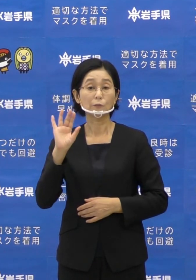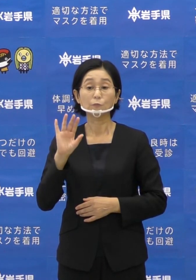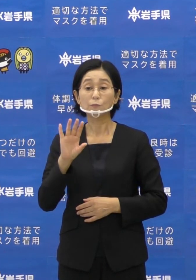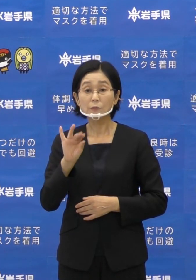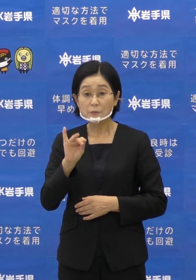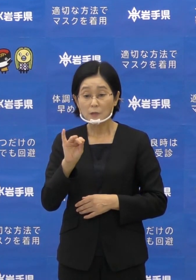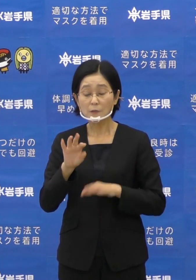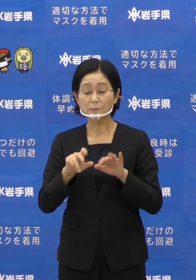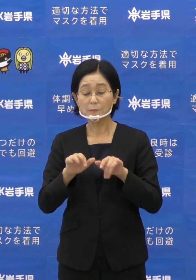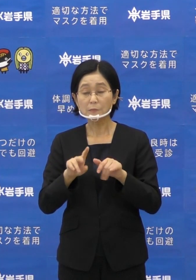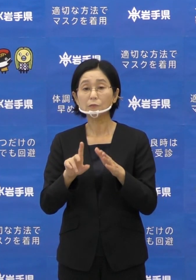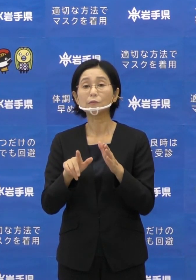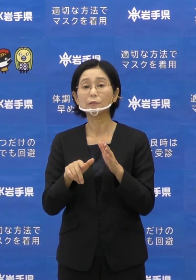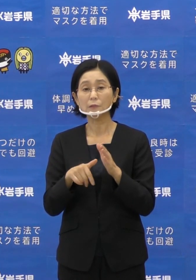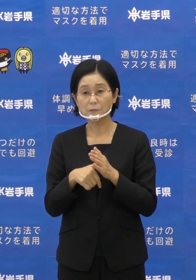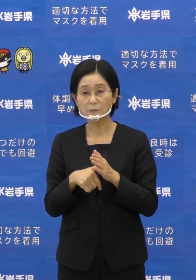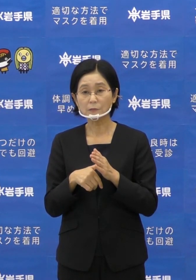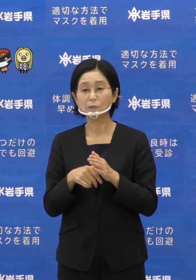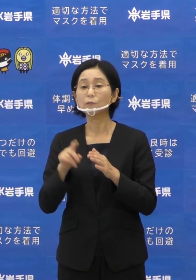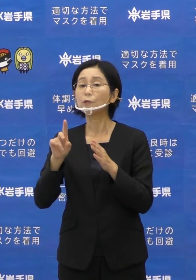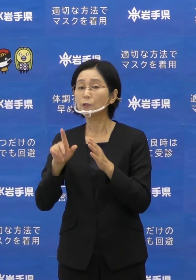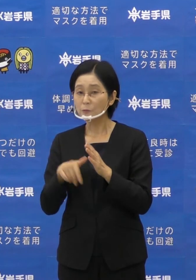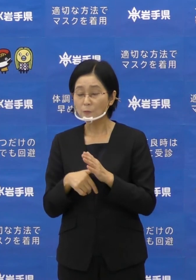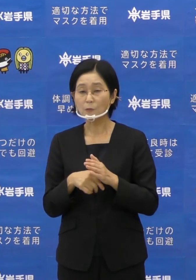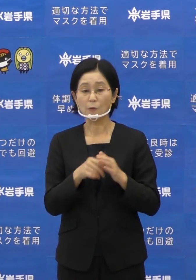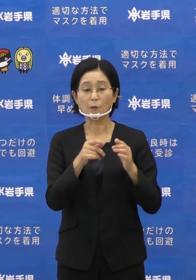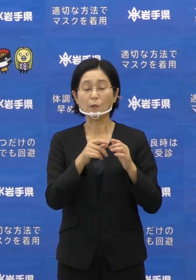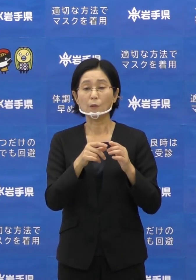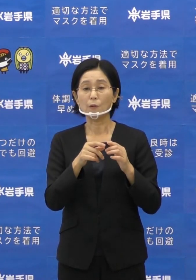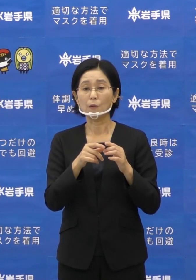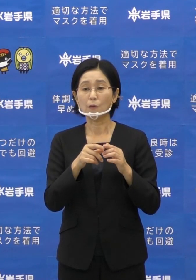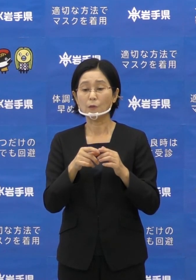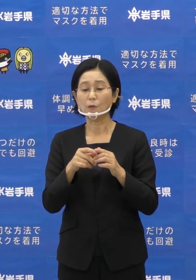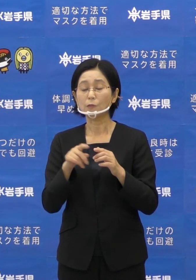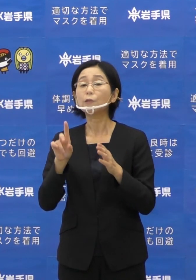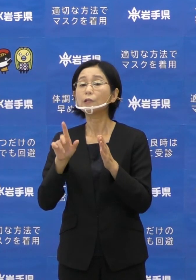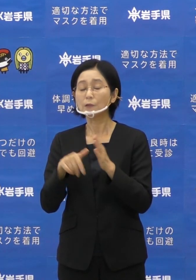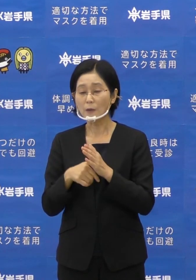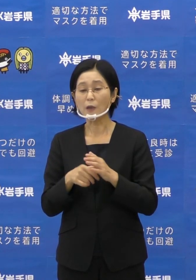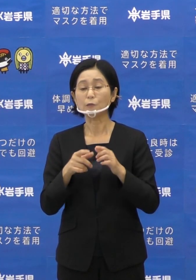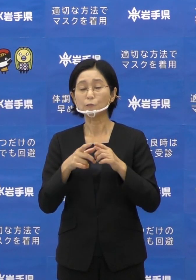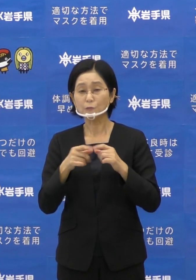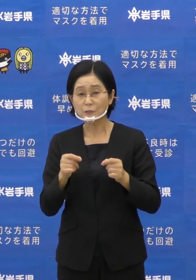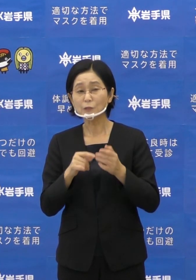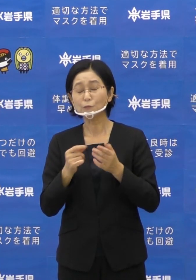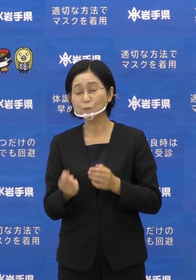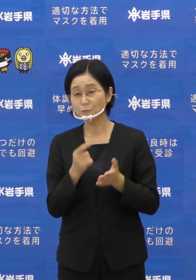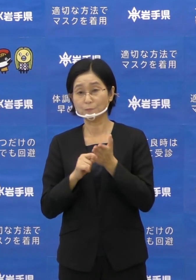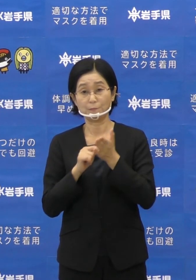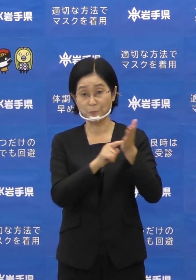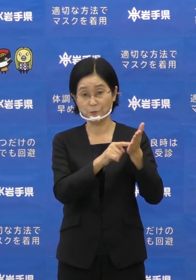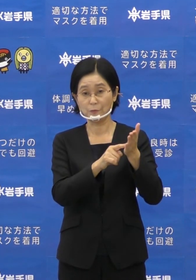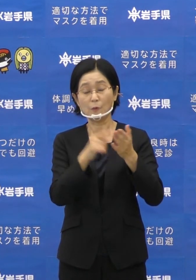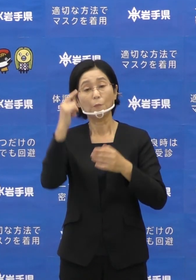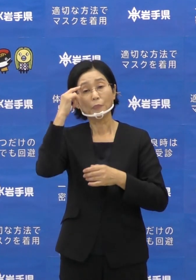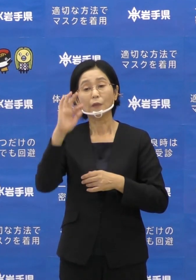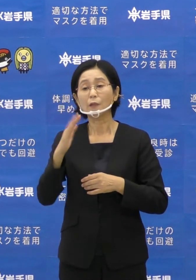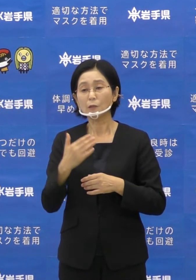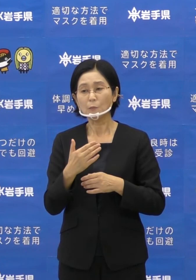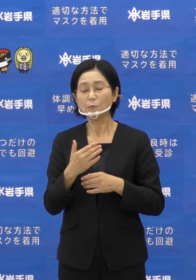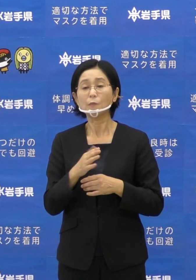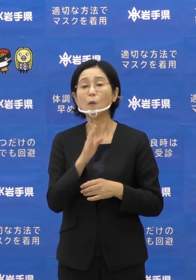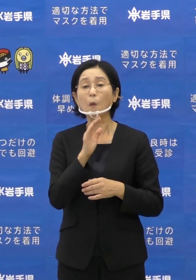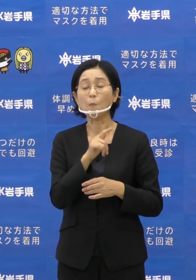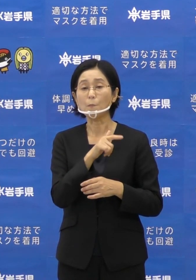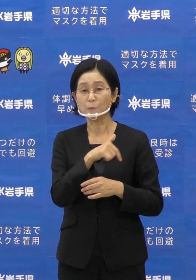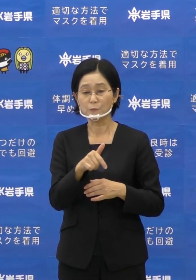で、正式に決めてすぐ国に要請するつもりだったけれども、その後の事務方とのやり取りで、す